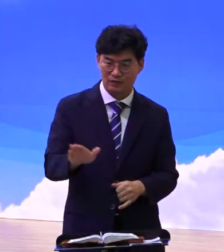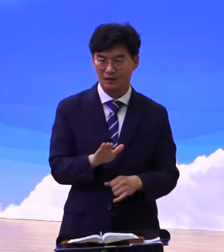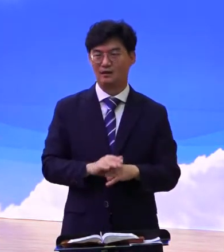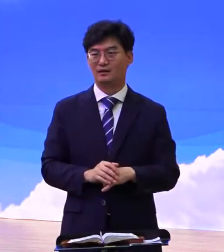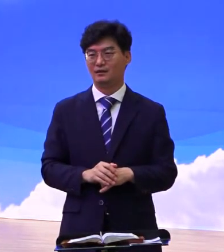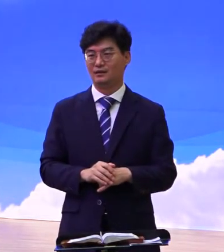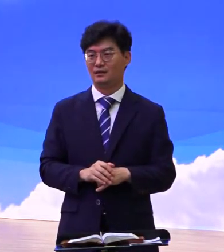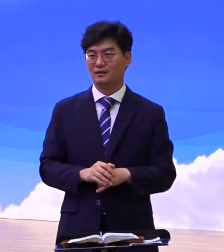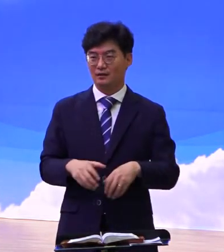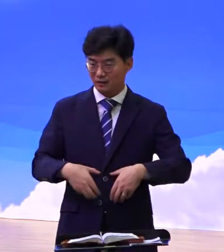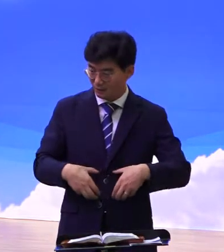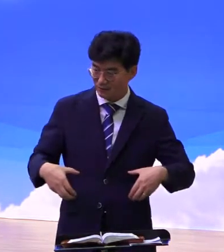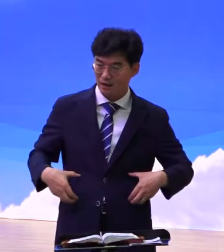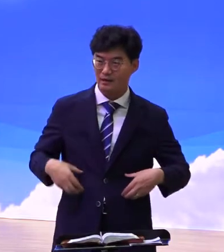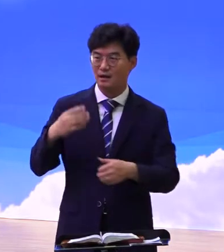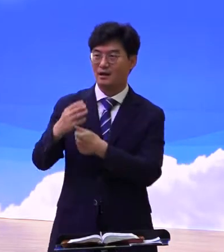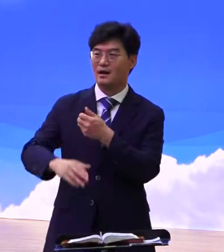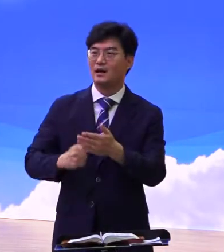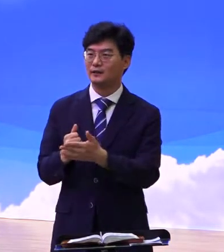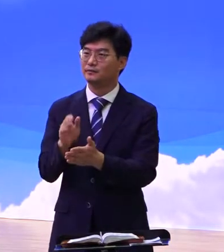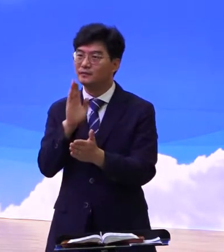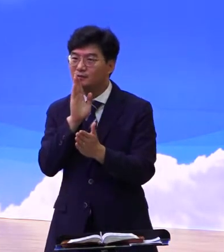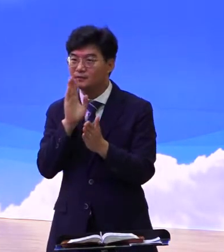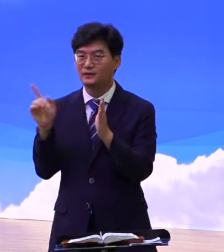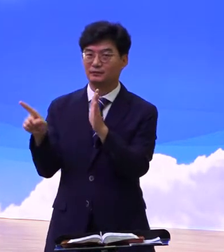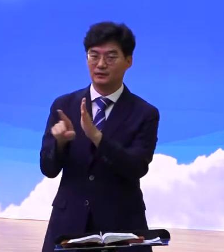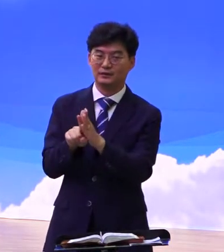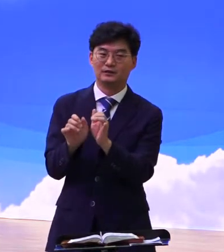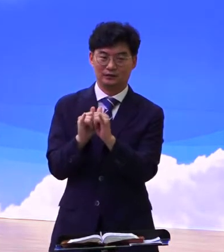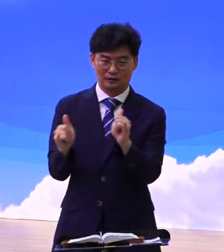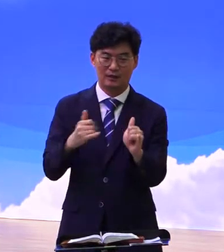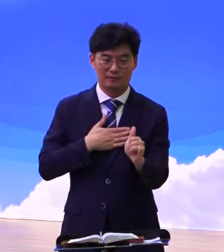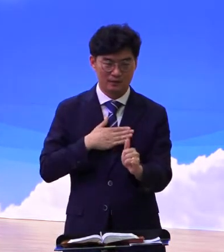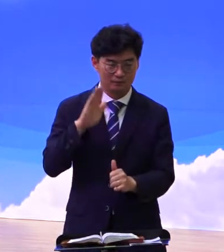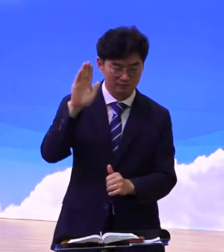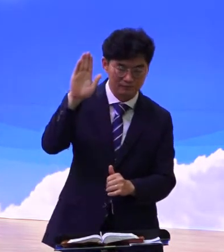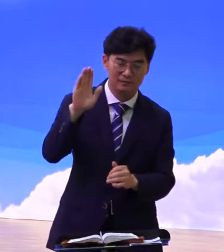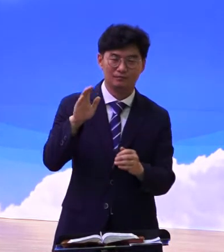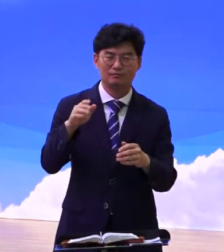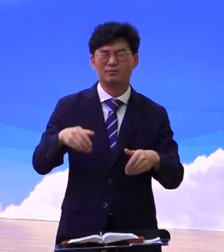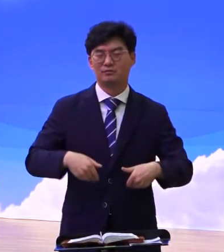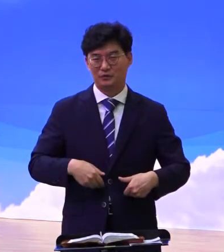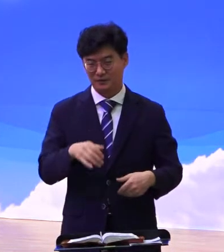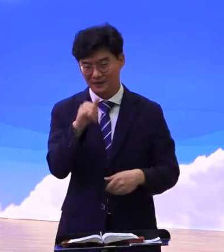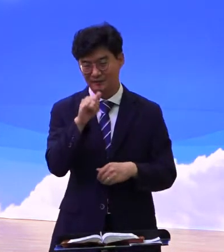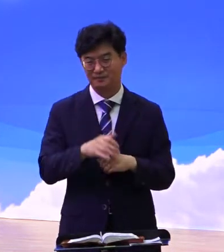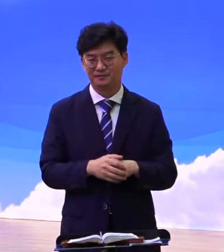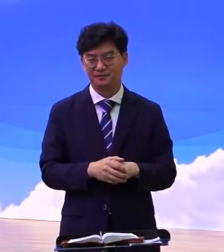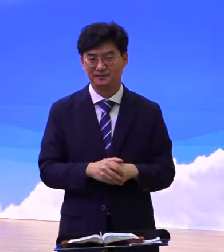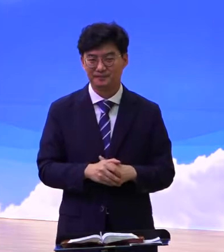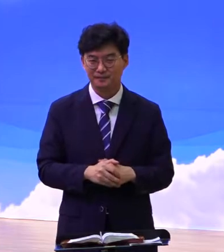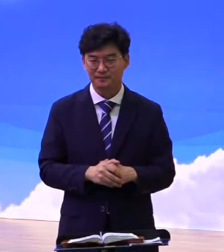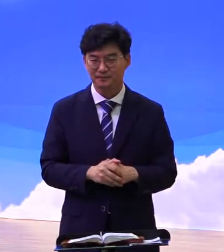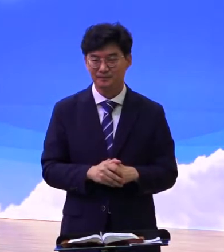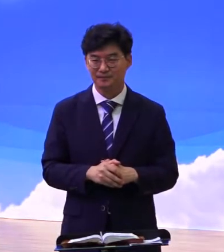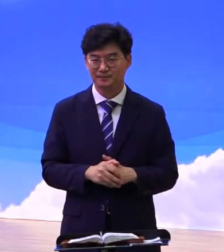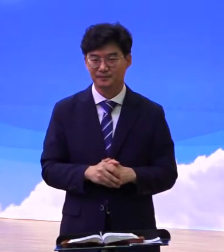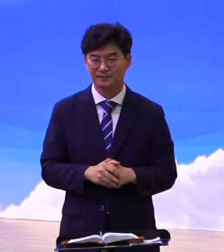시대에서 당당하게 하나님의 진리의 말씀을 드러내며 살아가게 되기를 축복합니다.